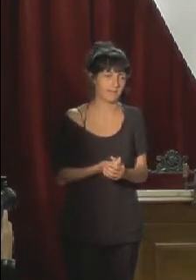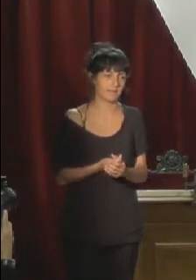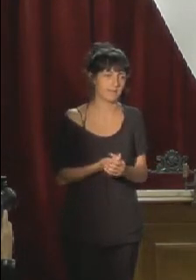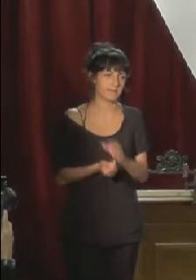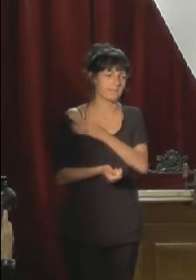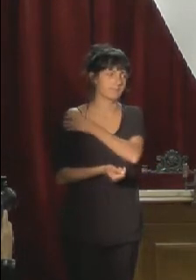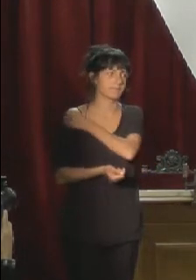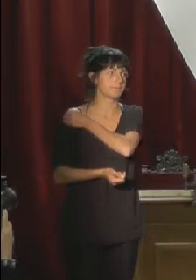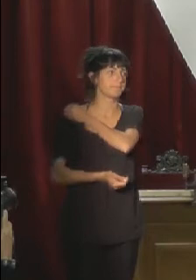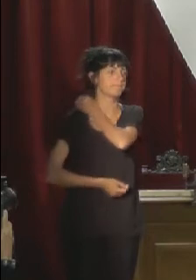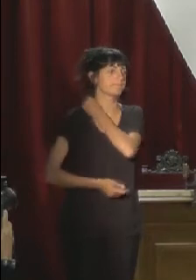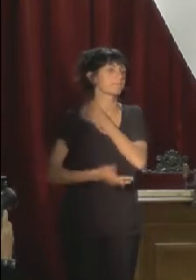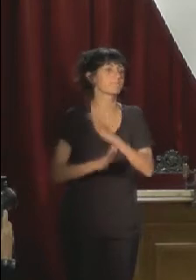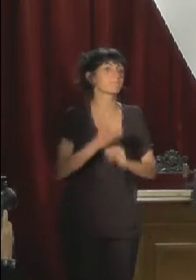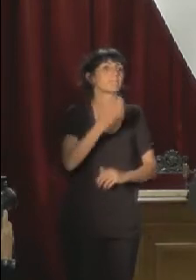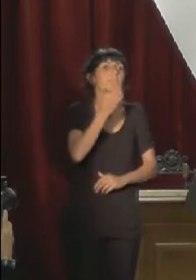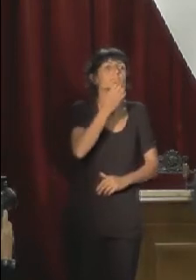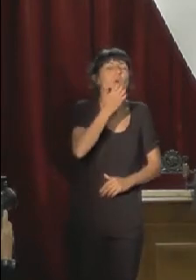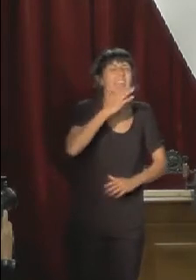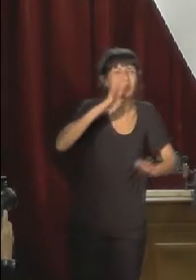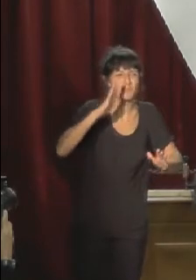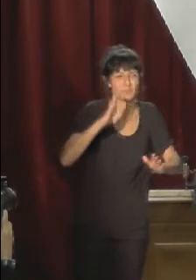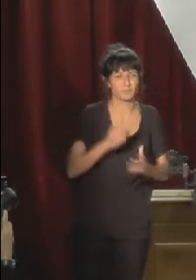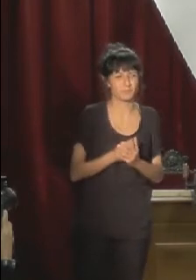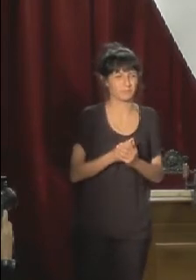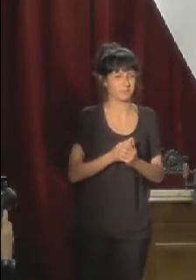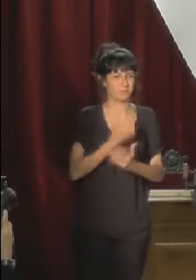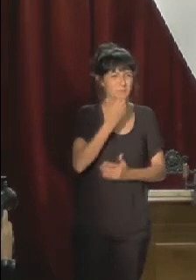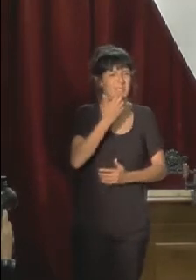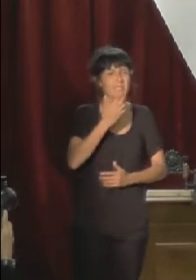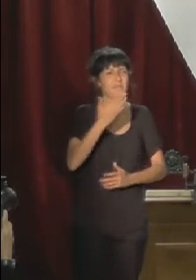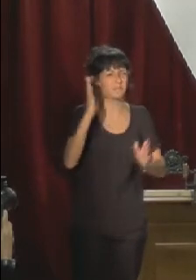aí, por exemplo, a putrefacción